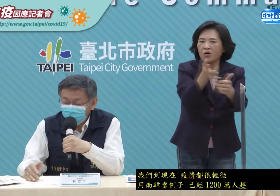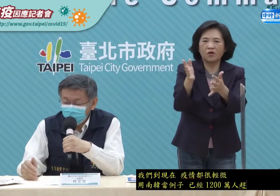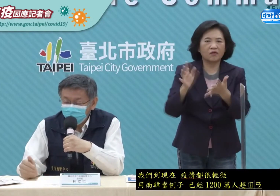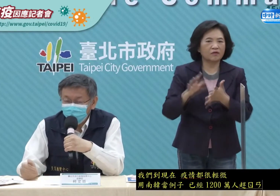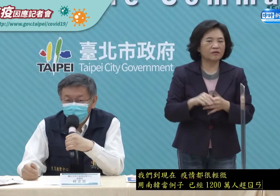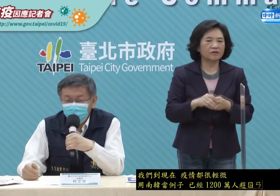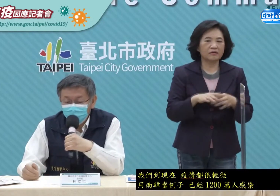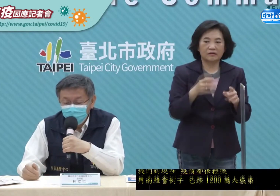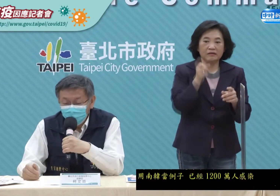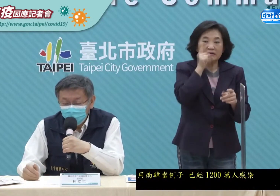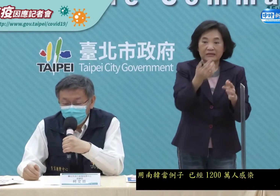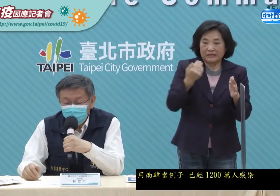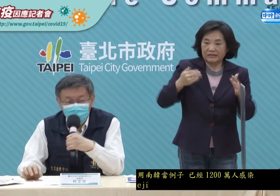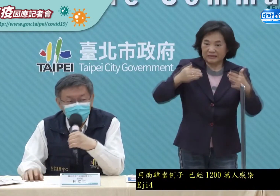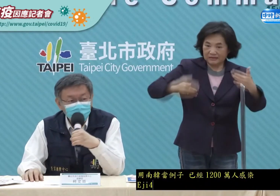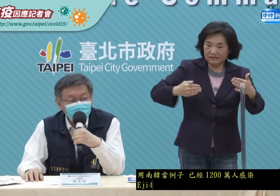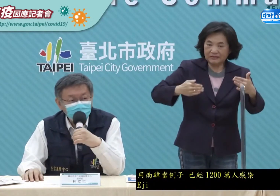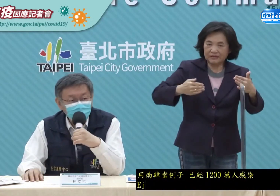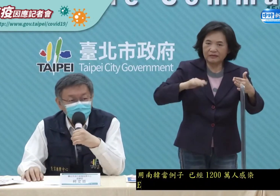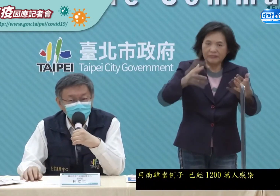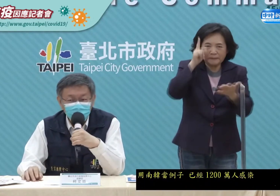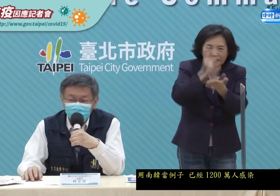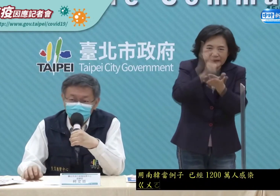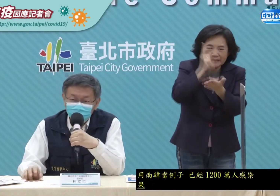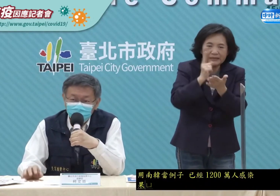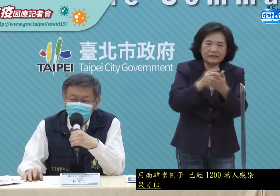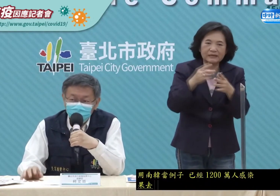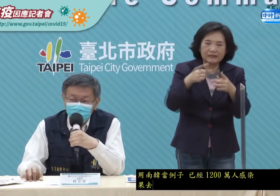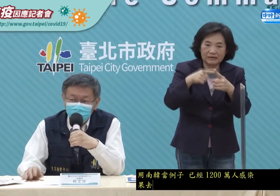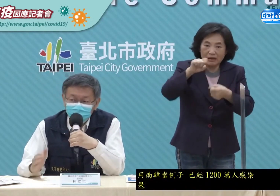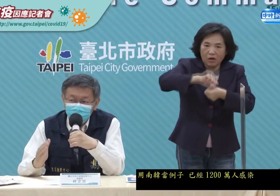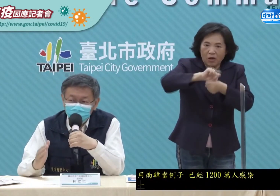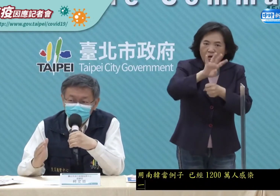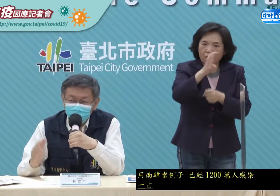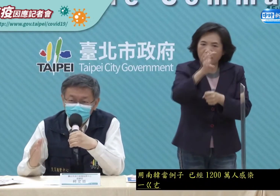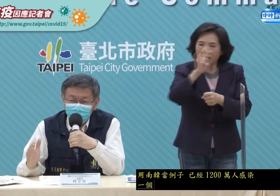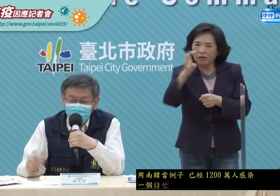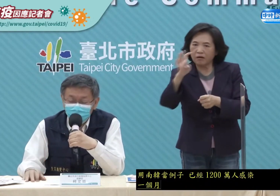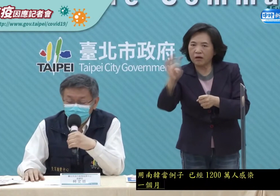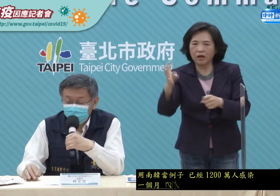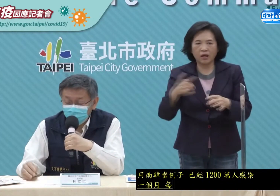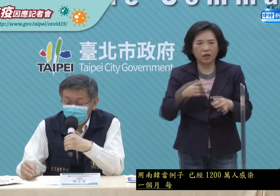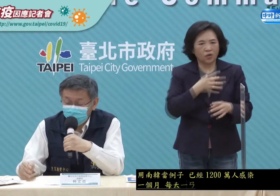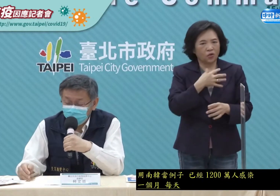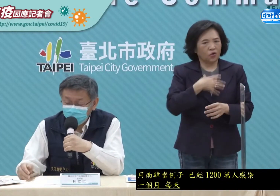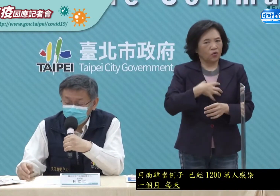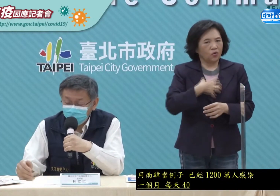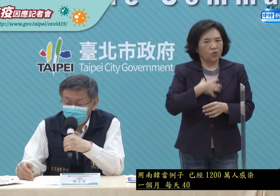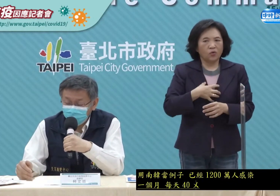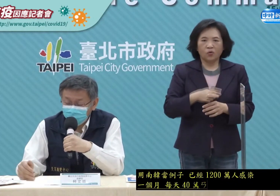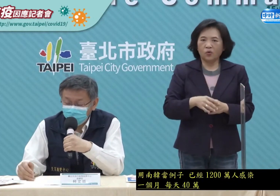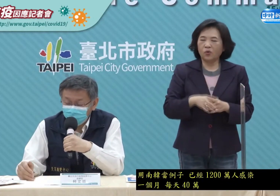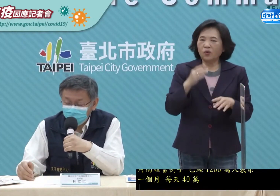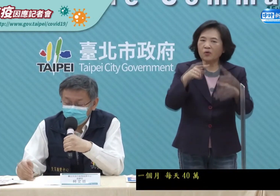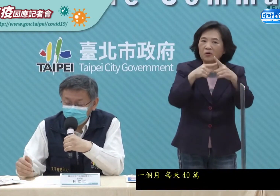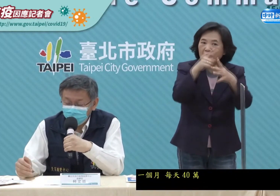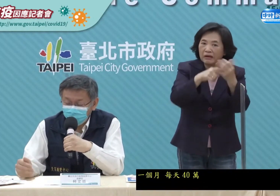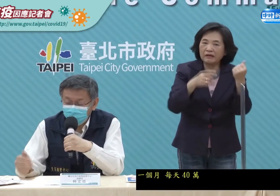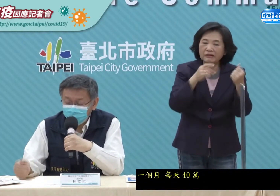知道过去一个月他大概平均每天感染是40万，每天40万。如果单单的人口大概